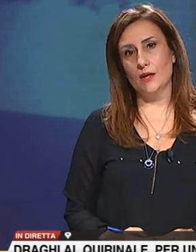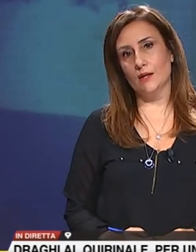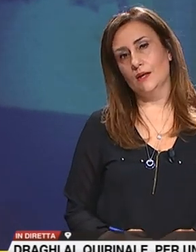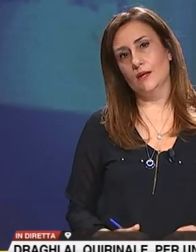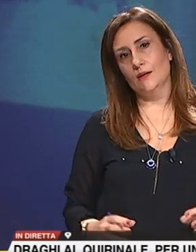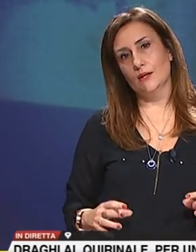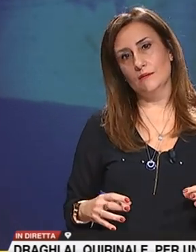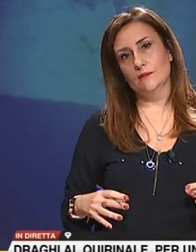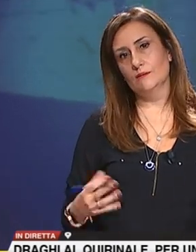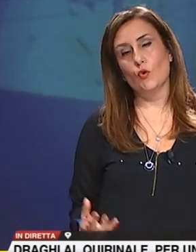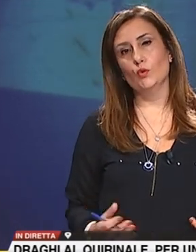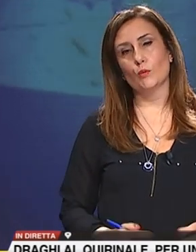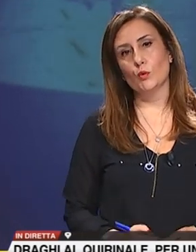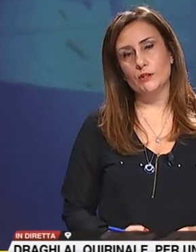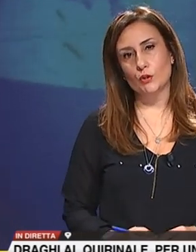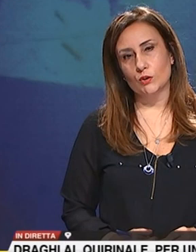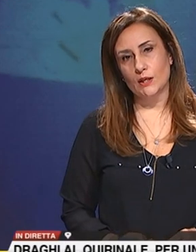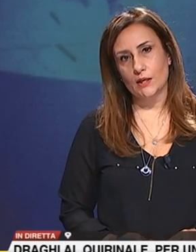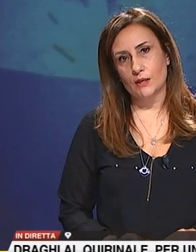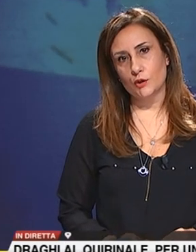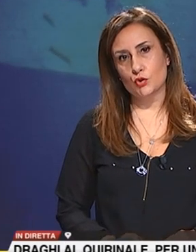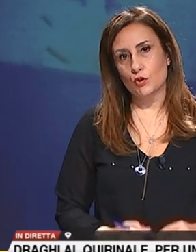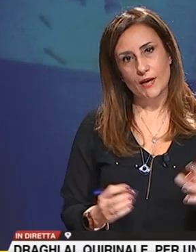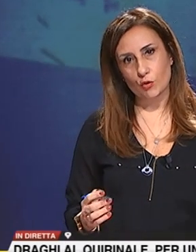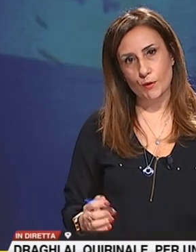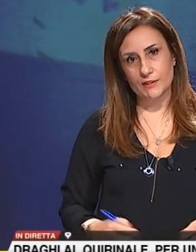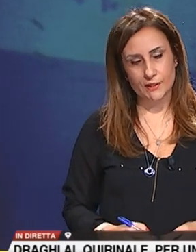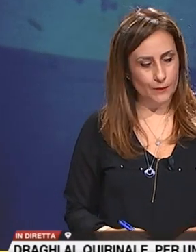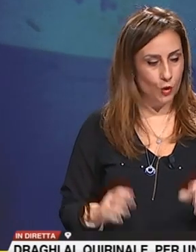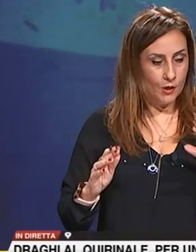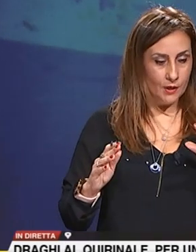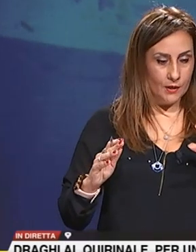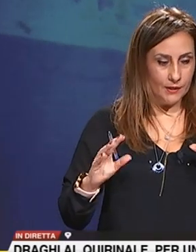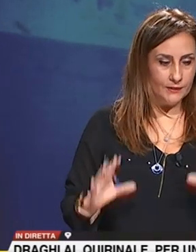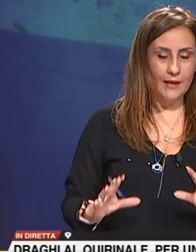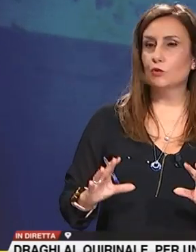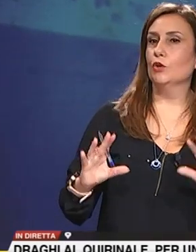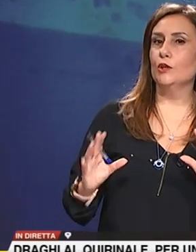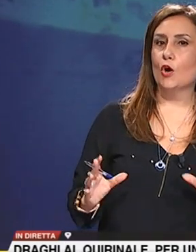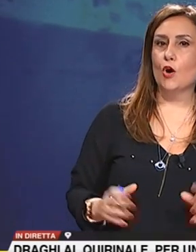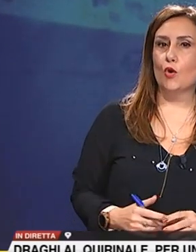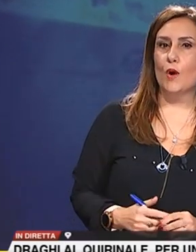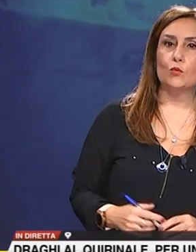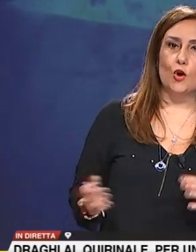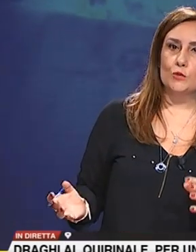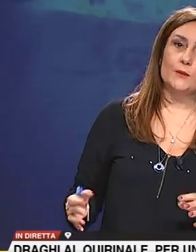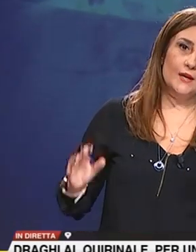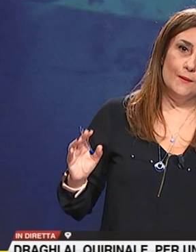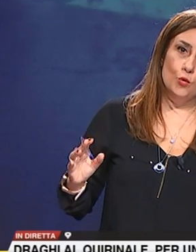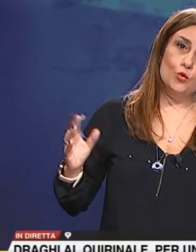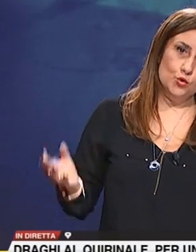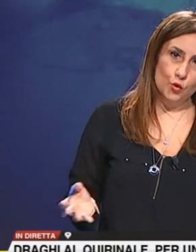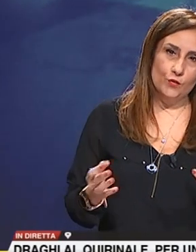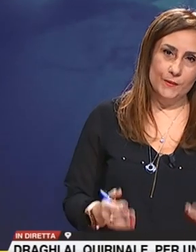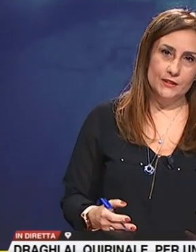davvero il volto politico del nostro governo, poi sentiremo. Intanto io ho qua due ospiti,